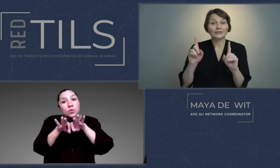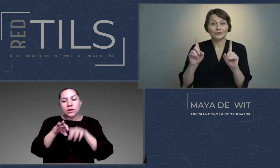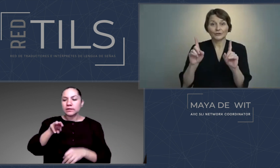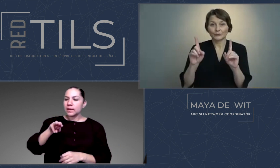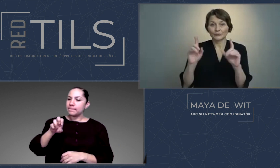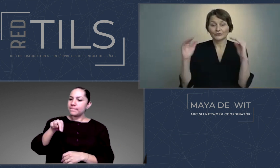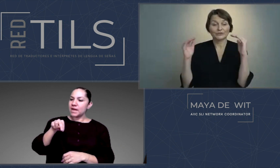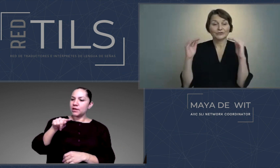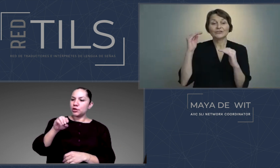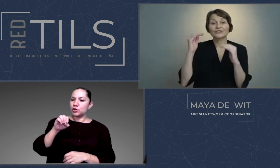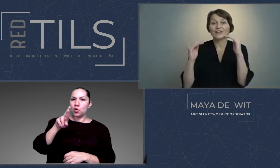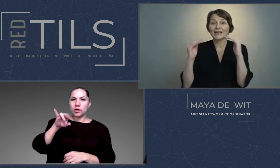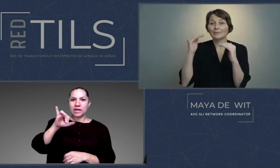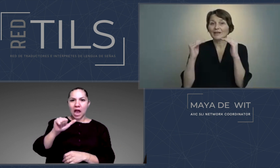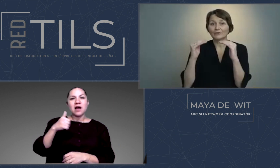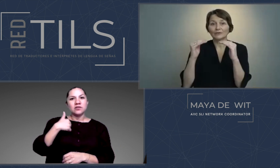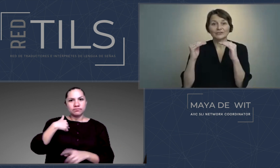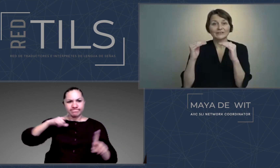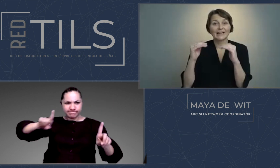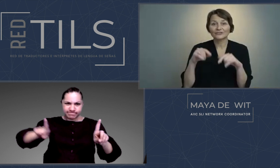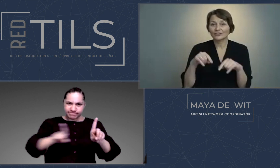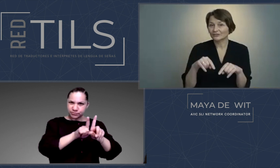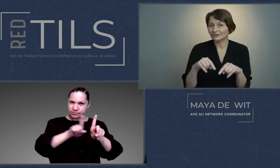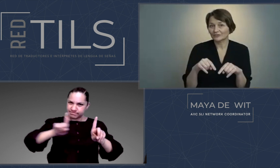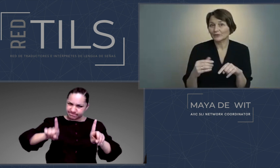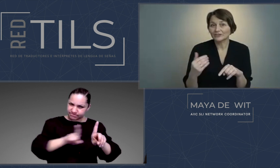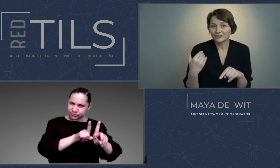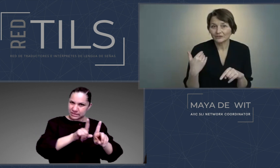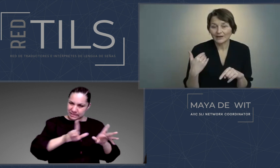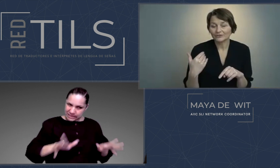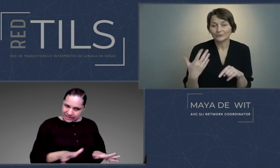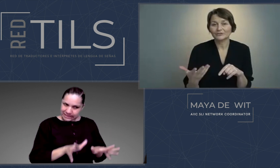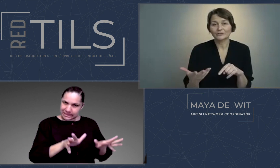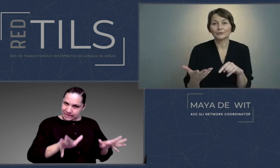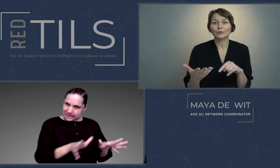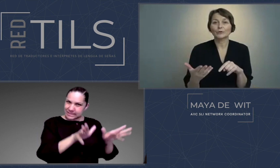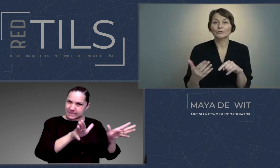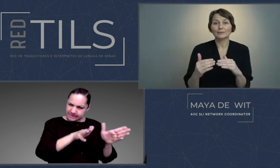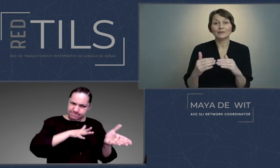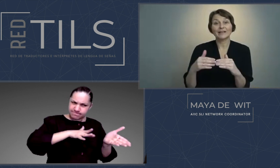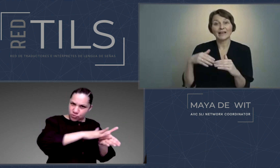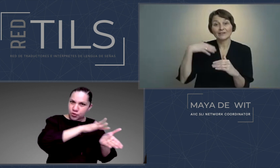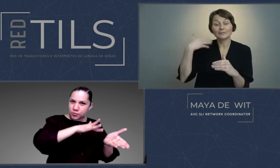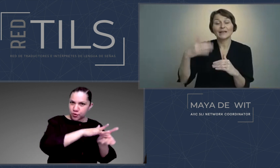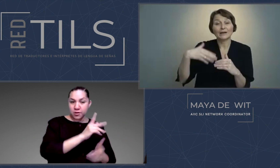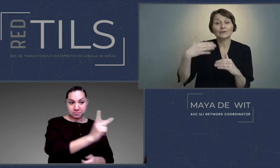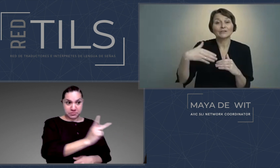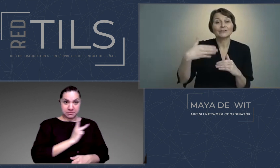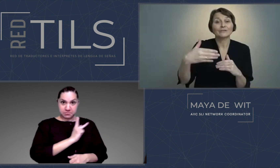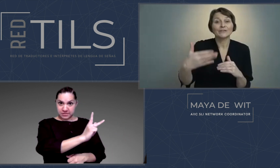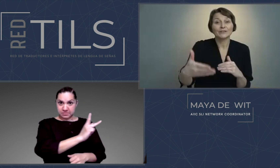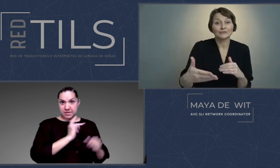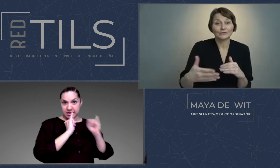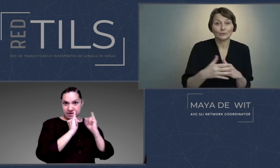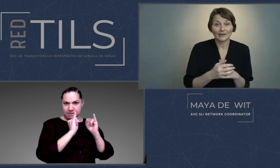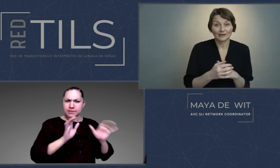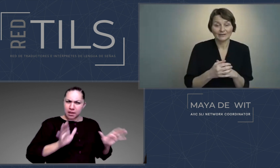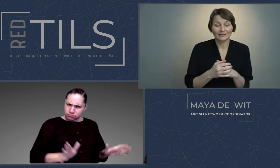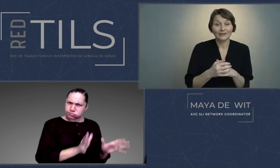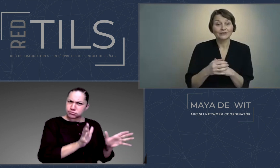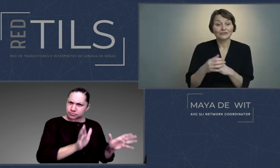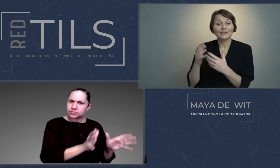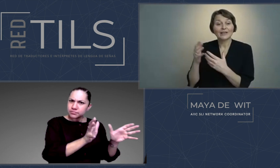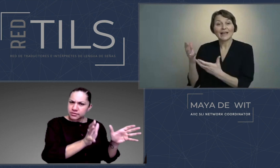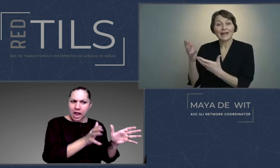como profesionales han trabajado ya durante eh, tiempo de manera conjunta. Entonces